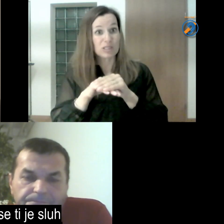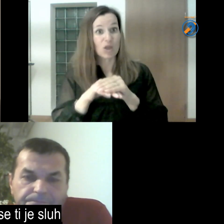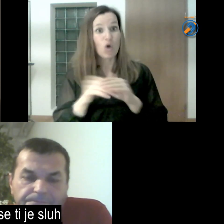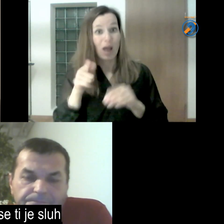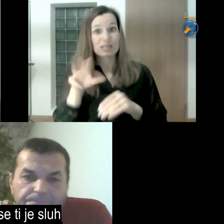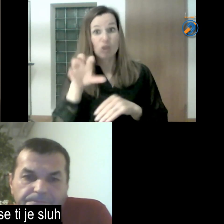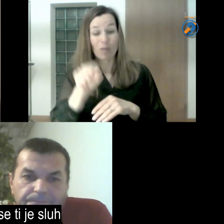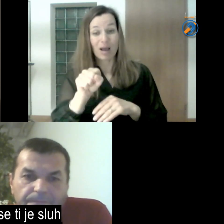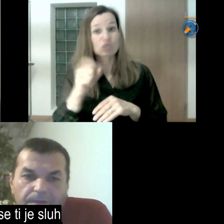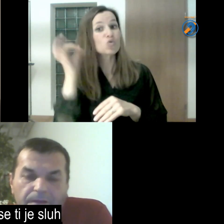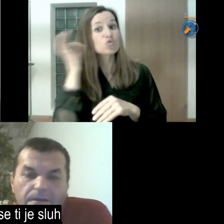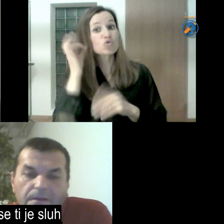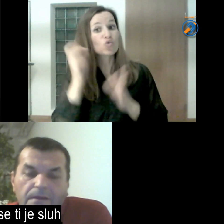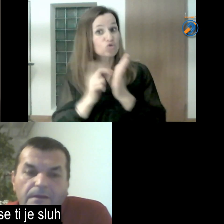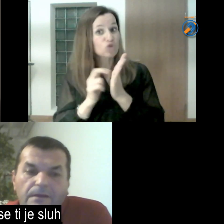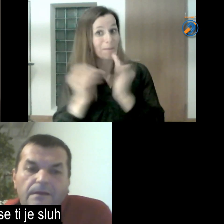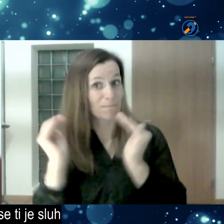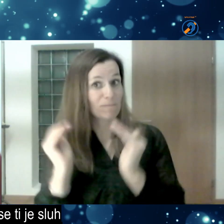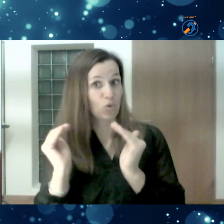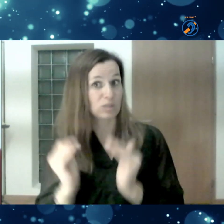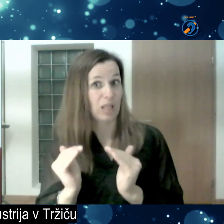še dodatno poslabšal?